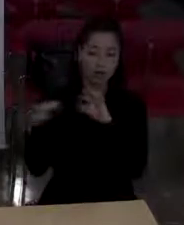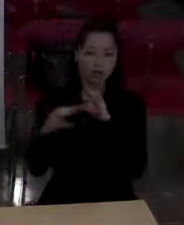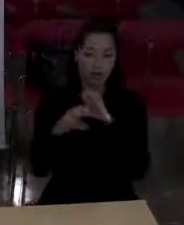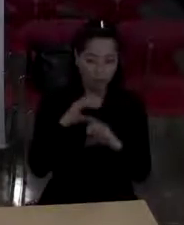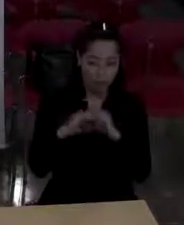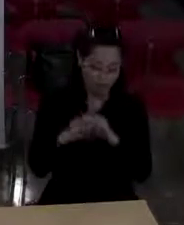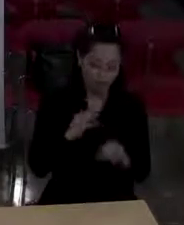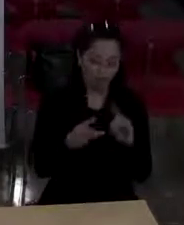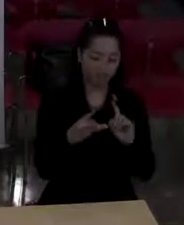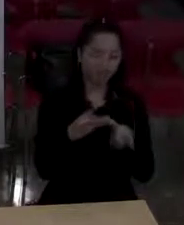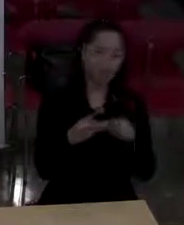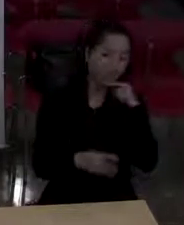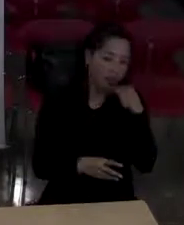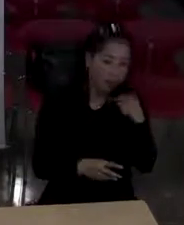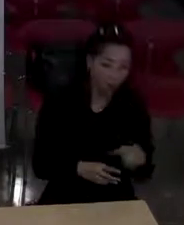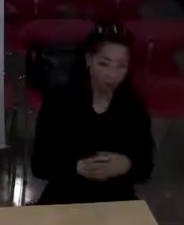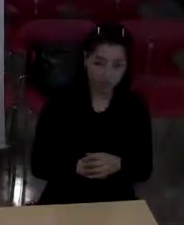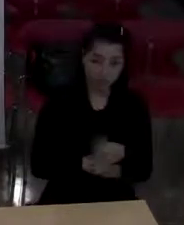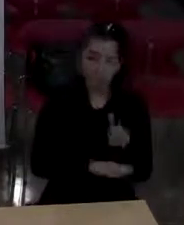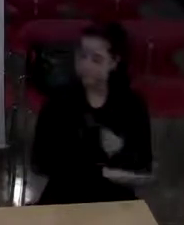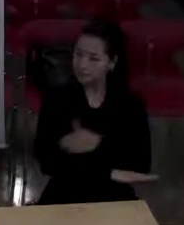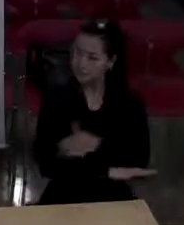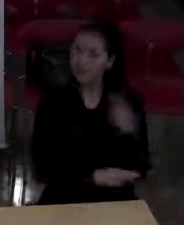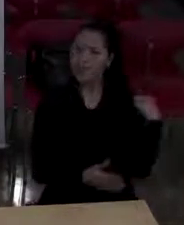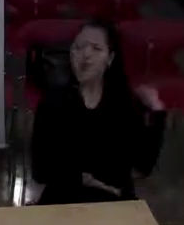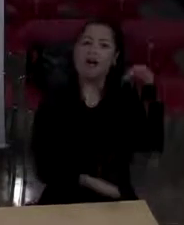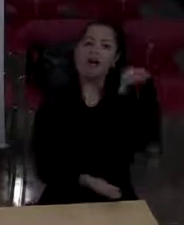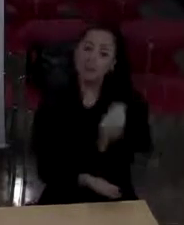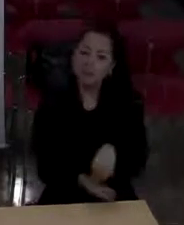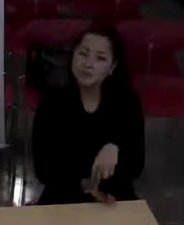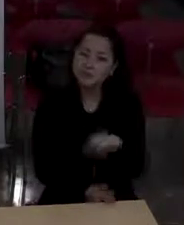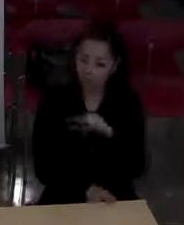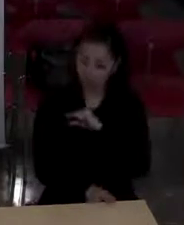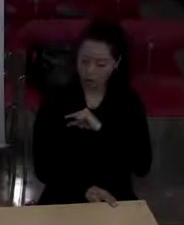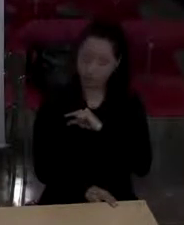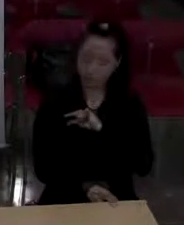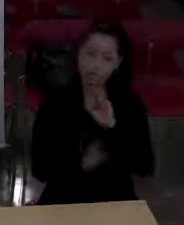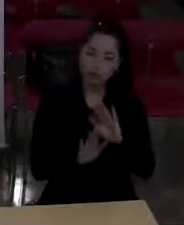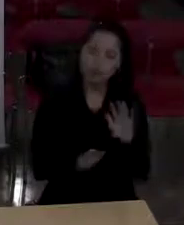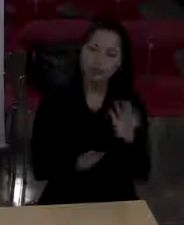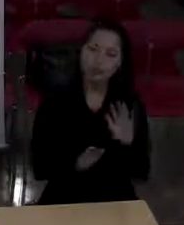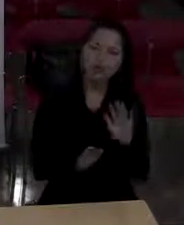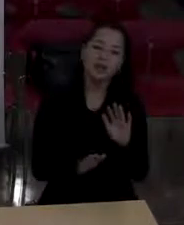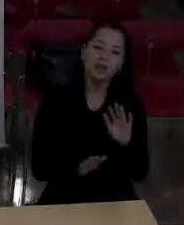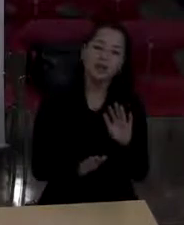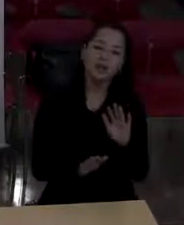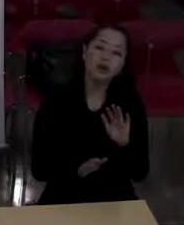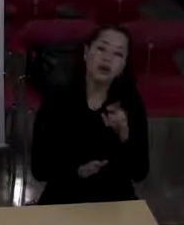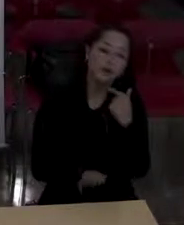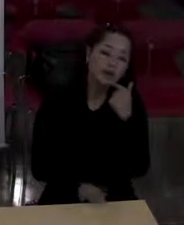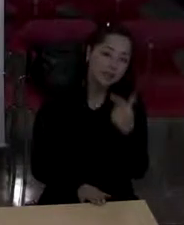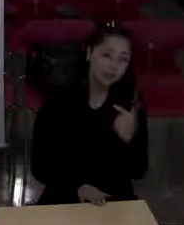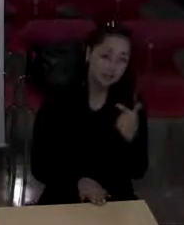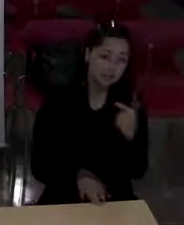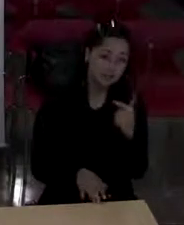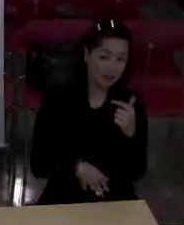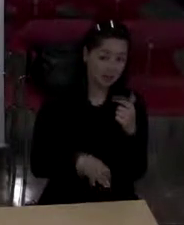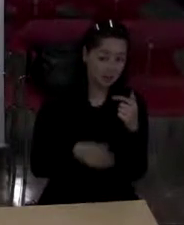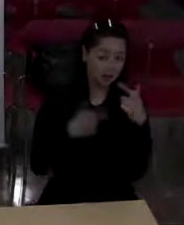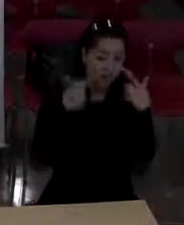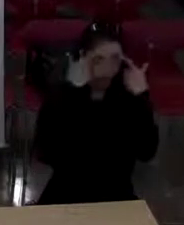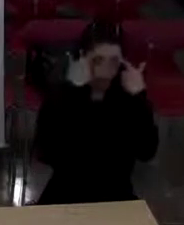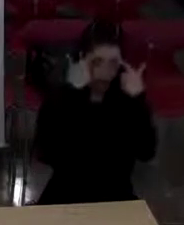expone Saussure y citado por Enel Insor en el 2007, es el producto social de la facultad humana del lenguaje. Está